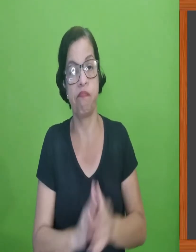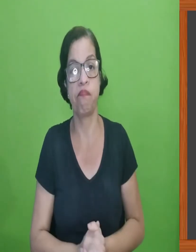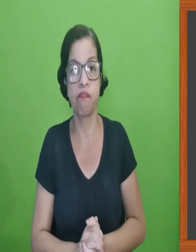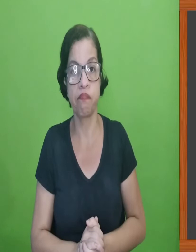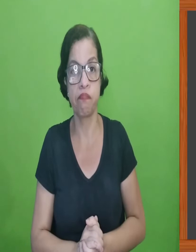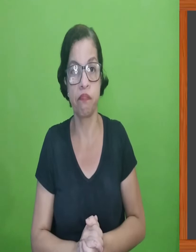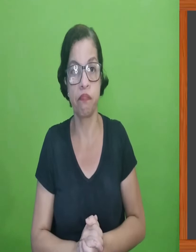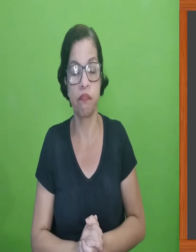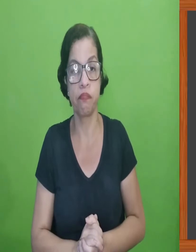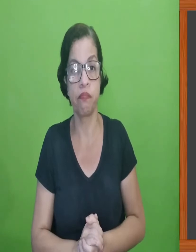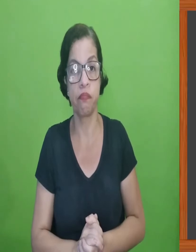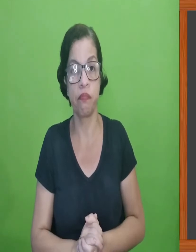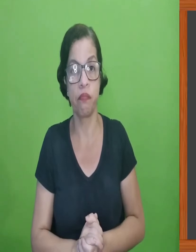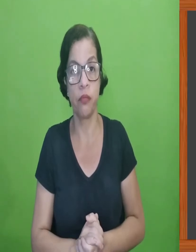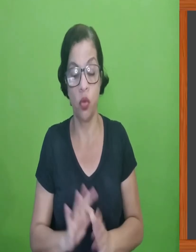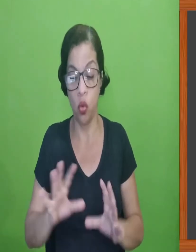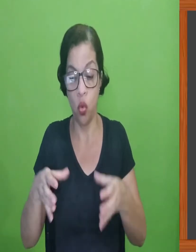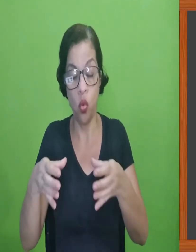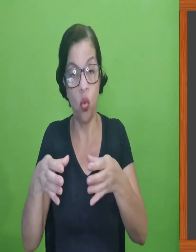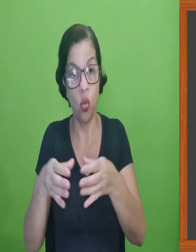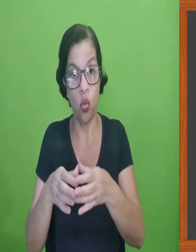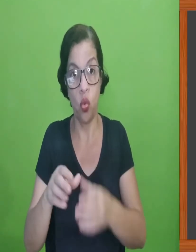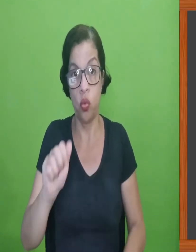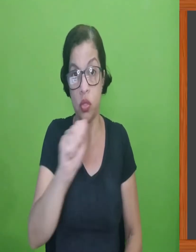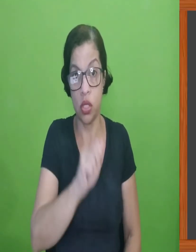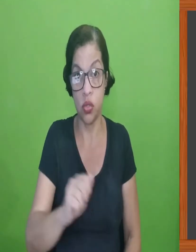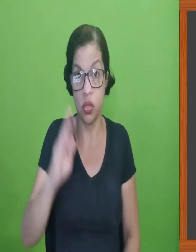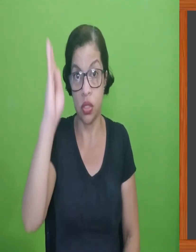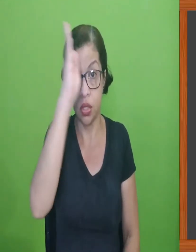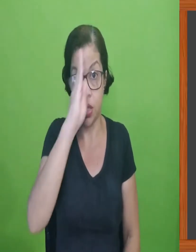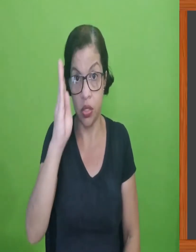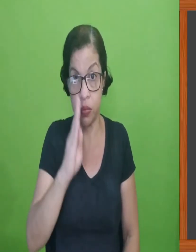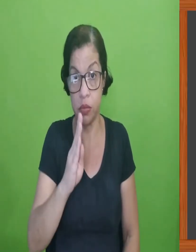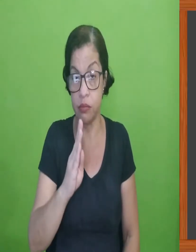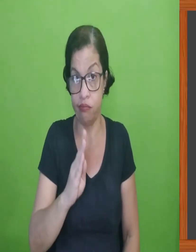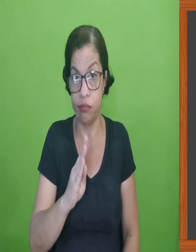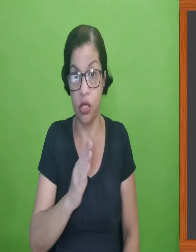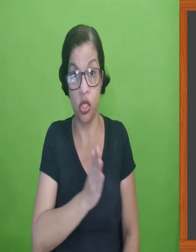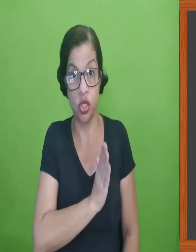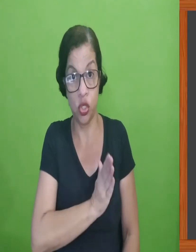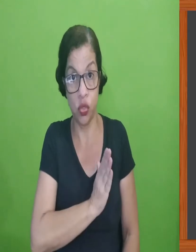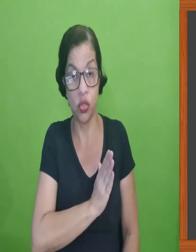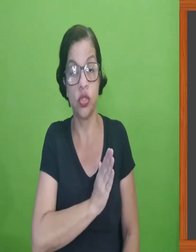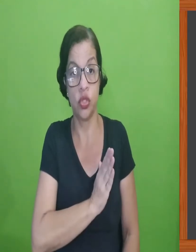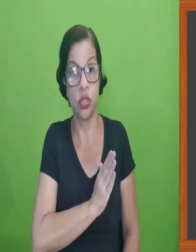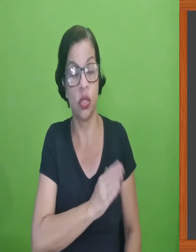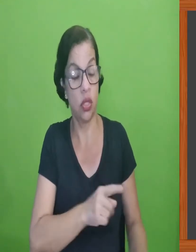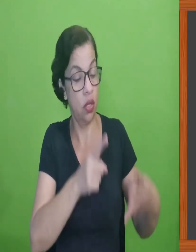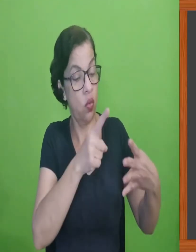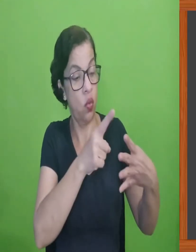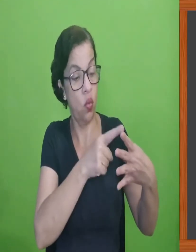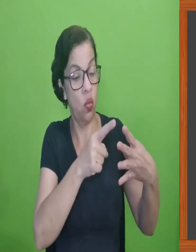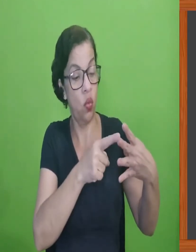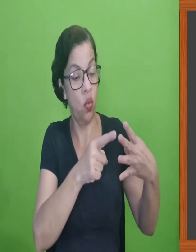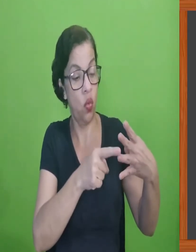O Departamento de Aterosclerose da Sociedade Brasileira de Cardiologia estratifica o risco cardiovascular em 4